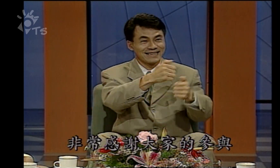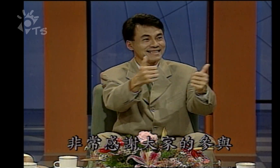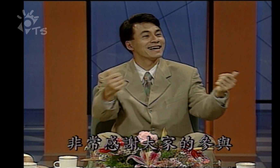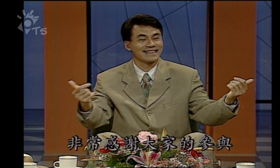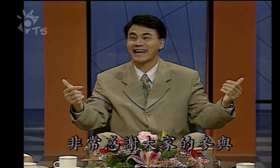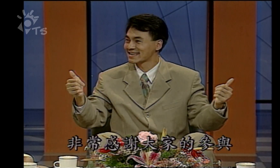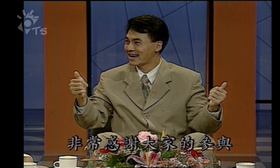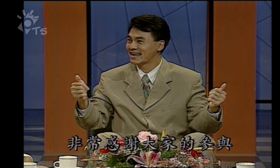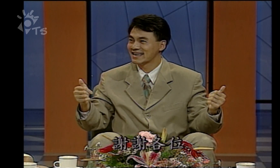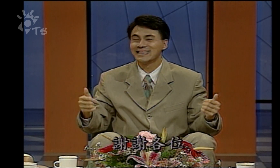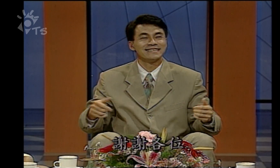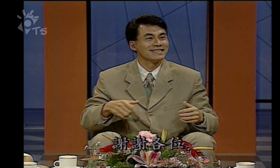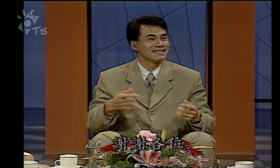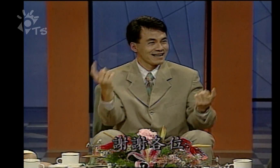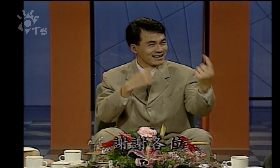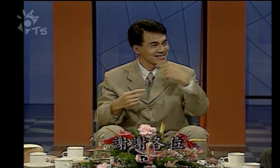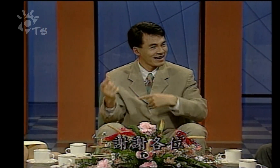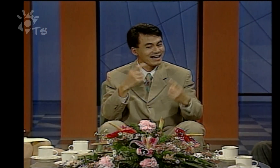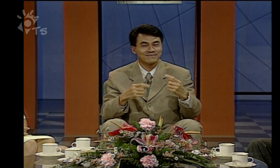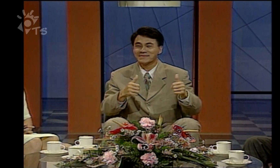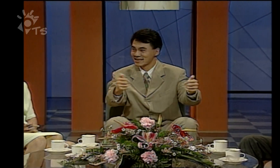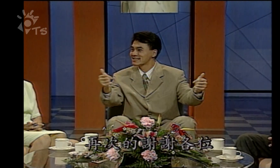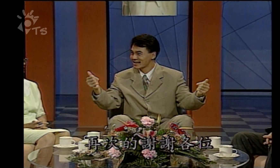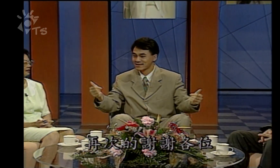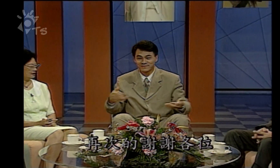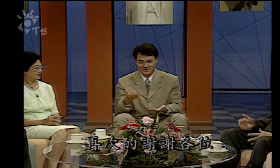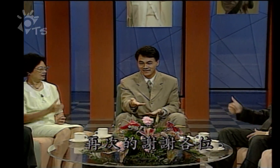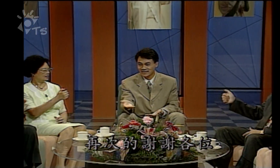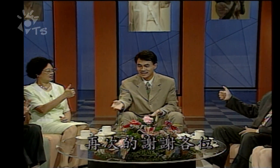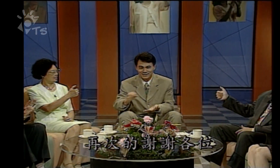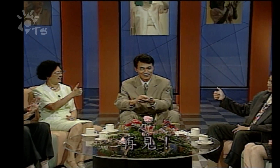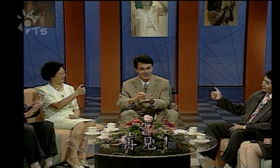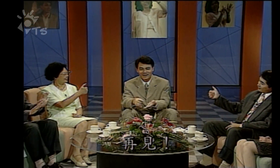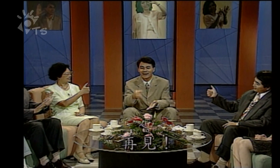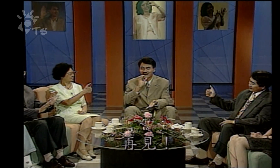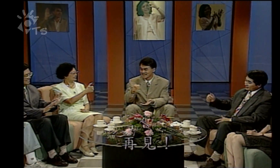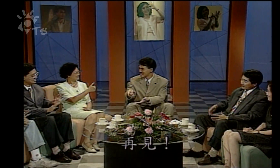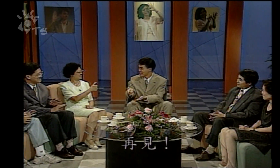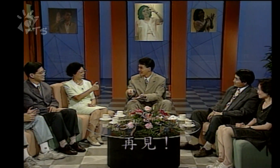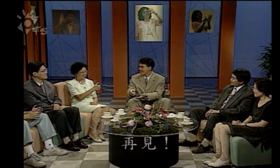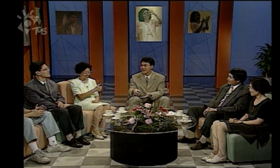参与，谢谢各位， 谢谢， 再次的谢谢各位， 谢谢， 再见， 谢